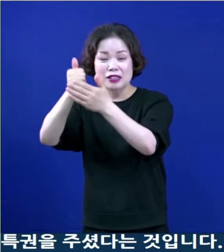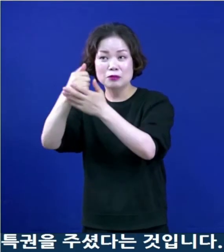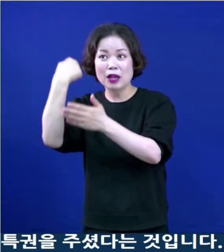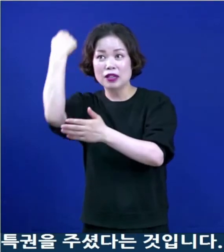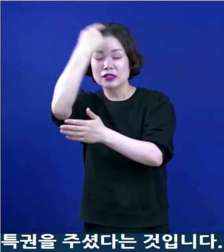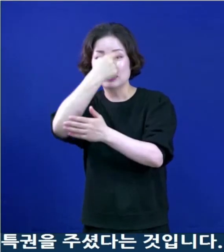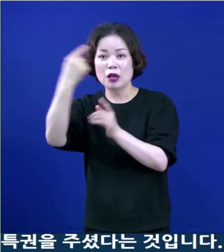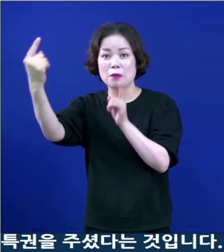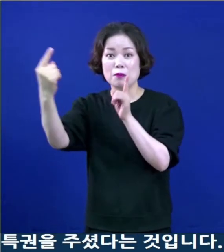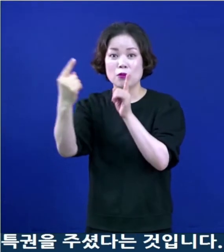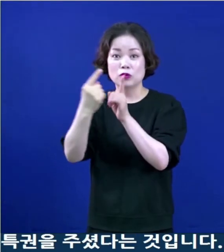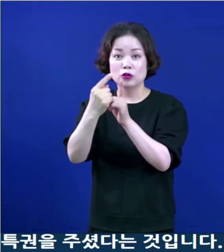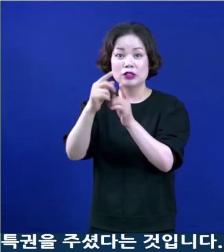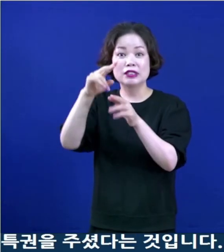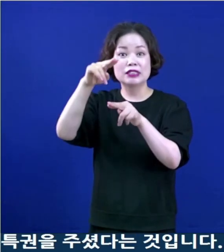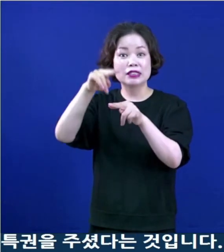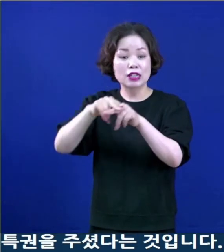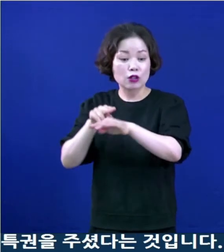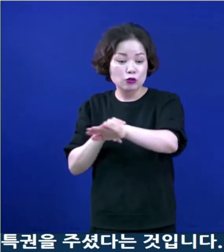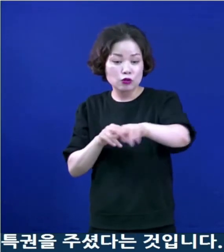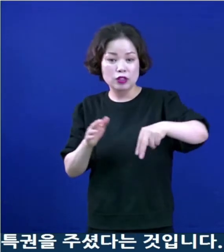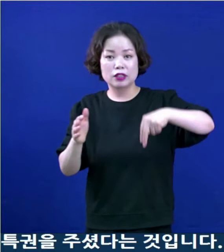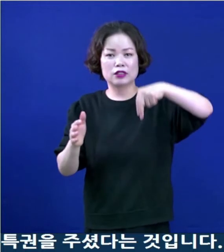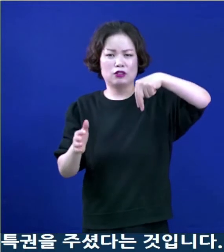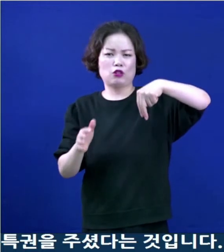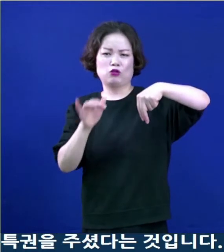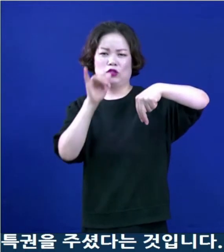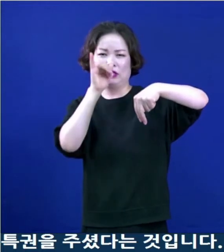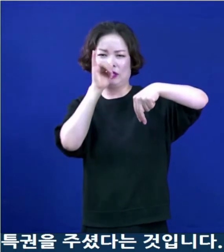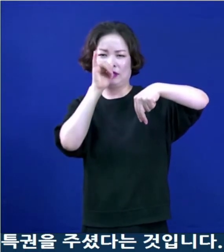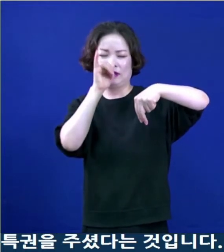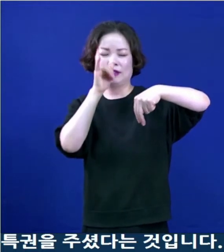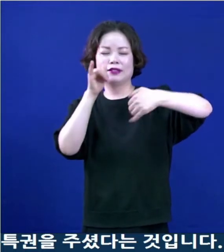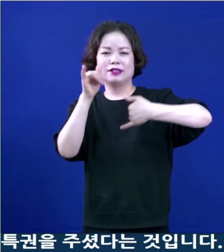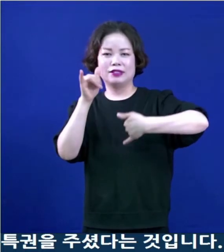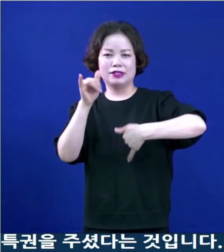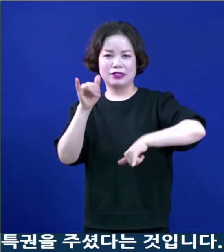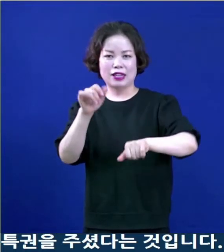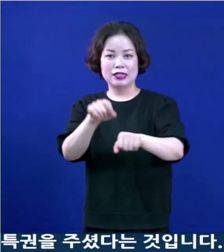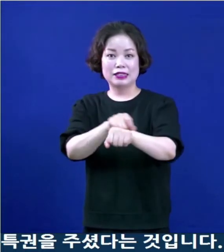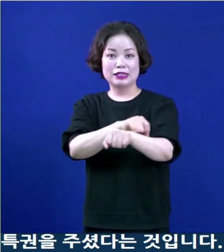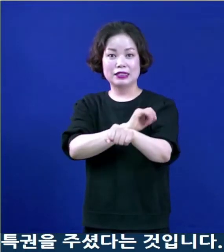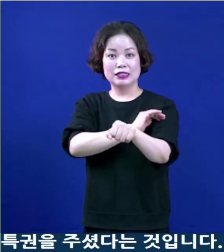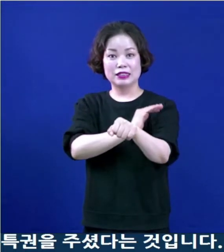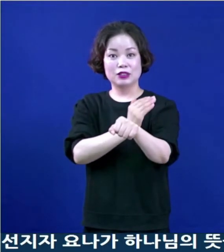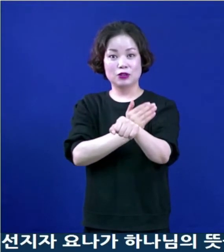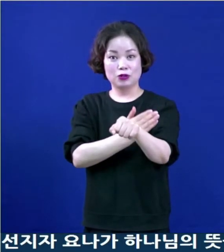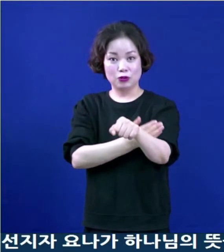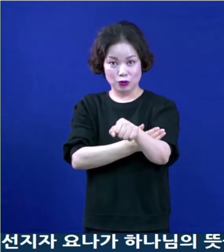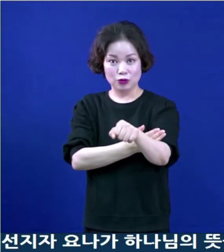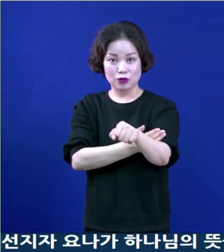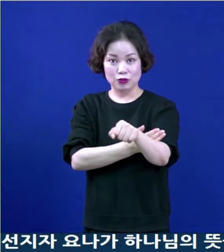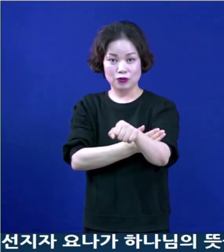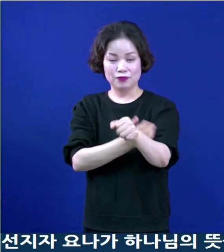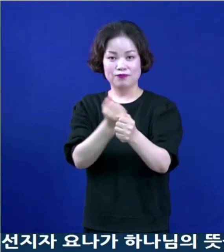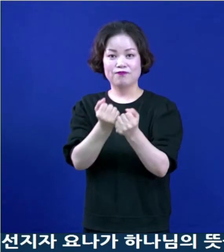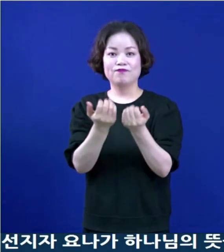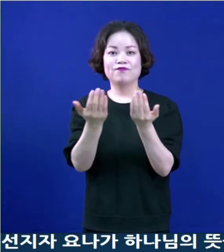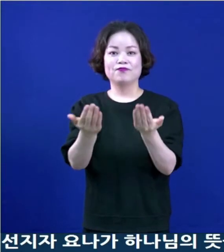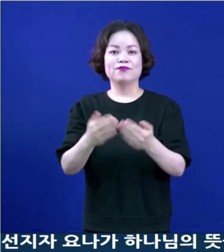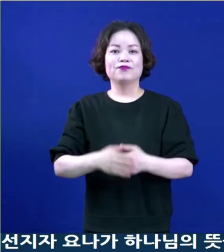수 있는 자리에 우리가 설 수 있게 된 것이 자녀의 특권이라고 설명해 주고